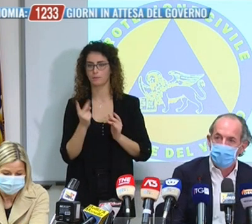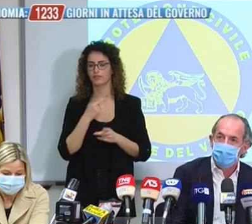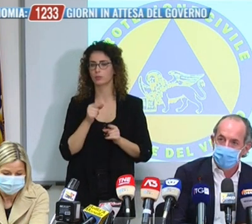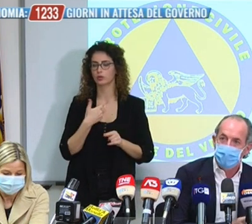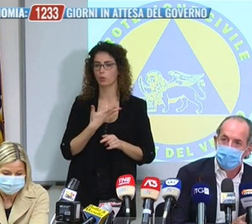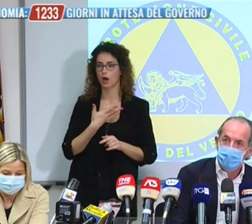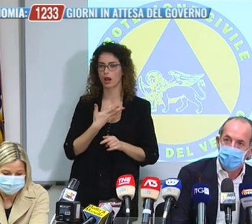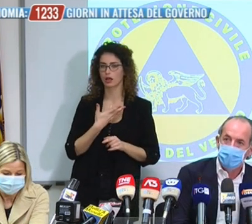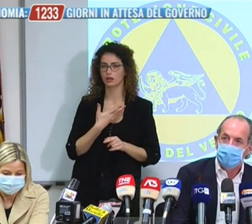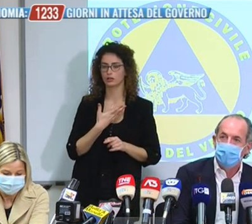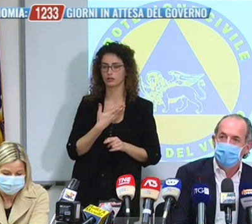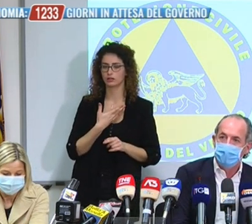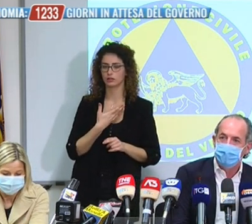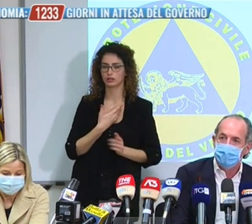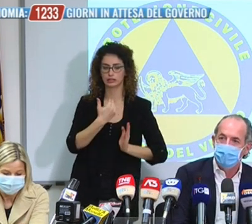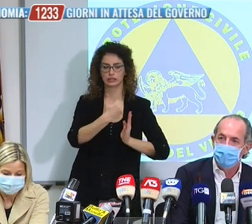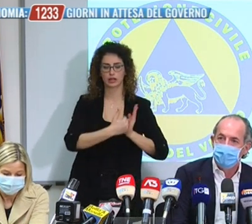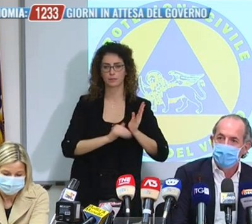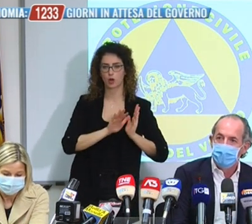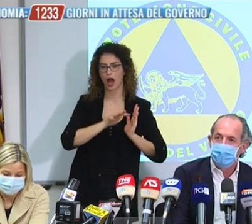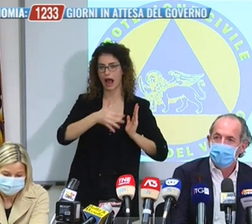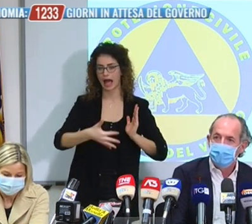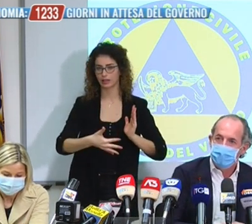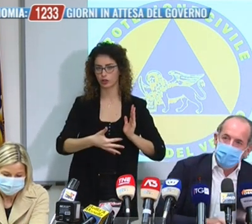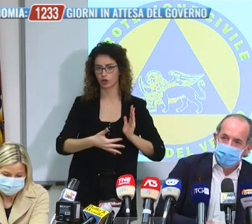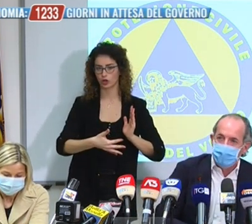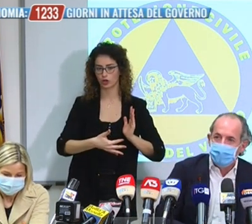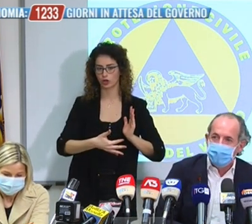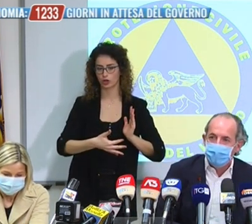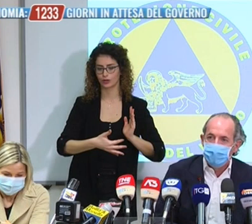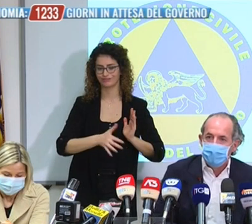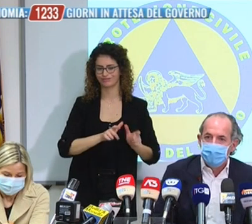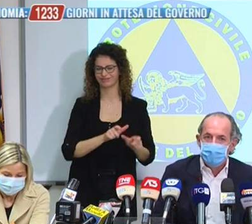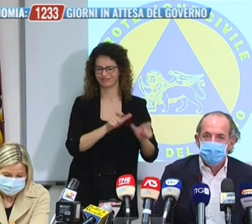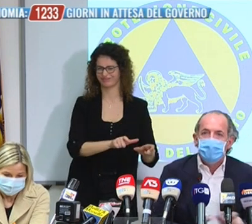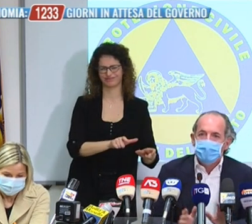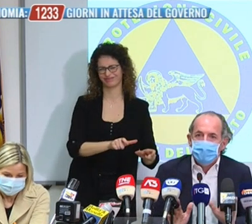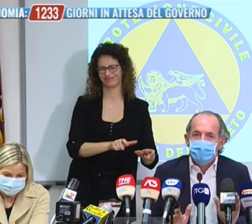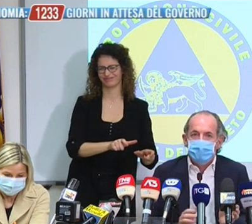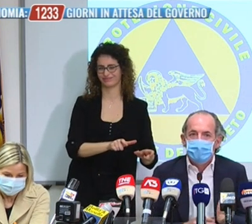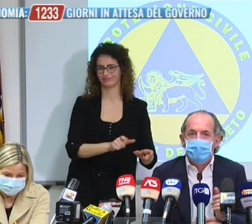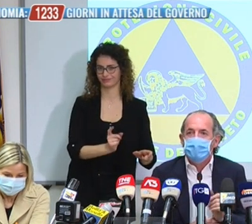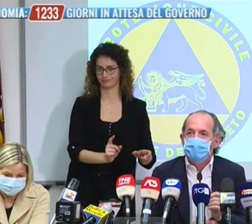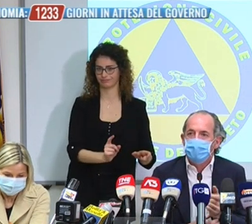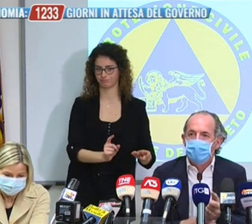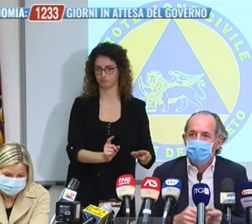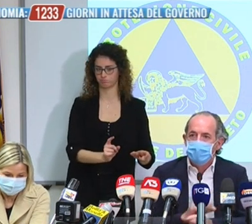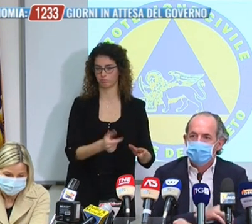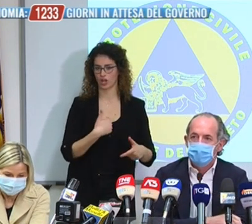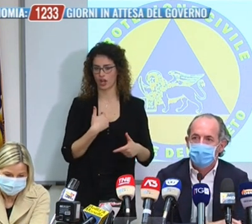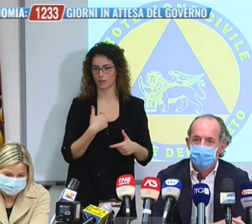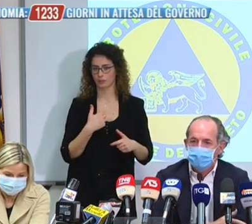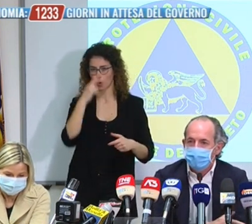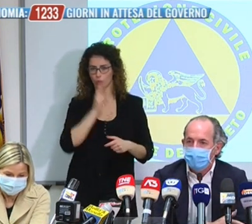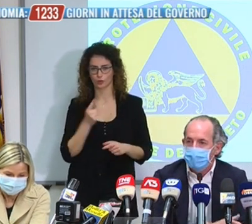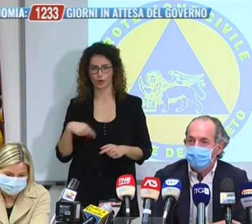puoi imporre un protocollo alternativo in alternativa. Cioè, non è nostro ruolo